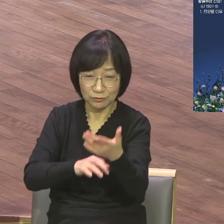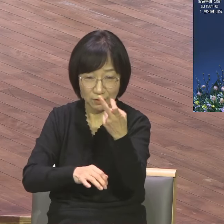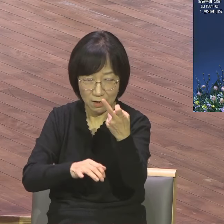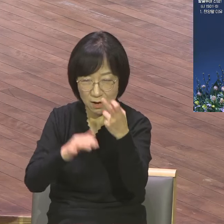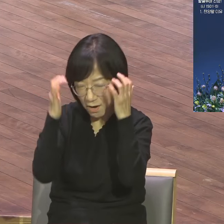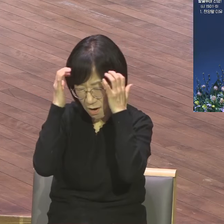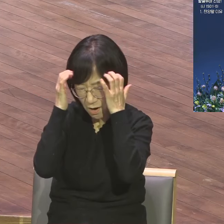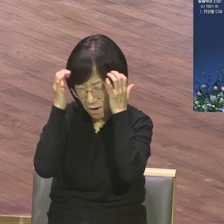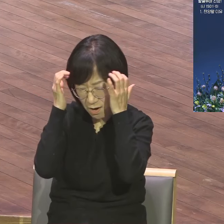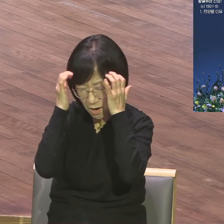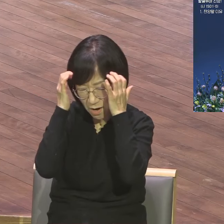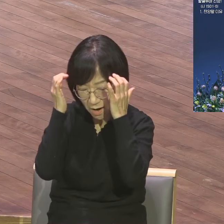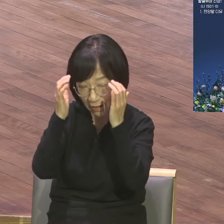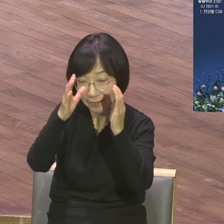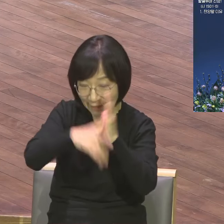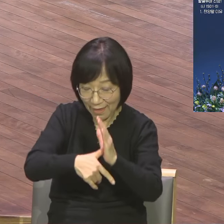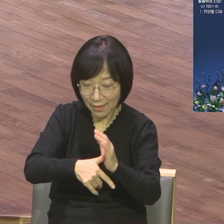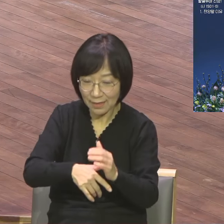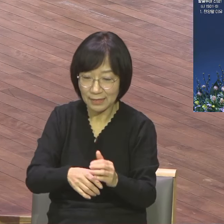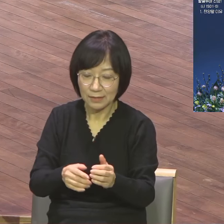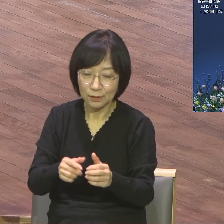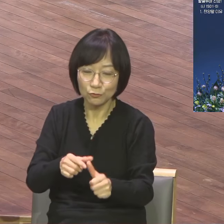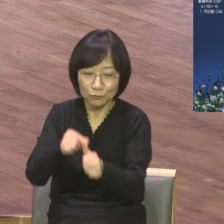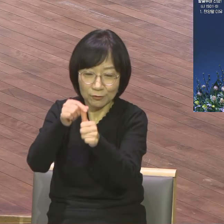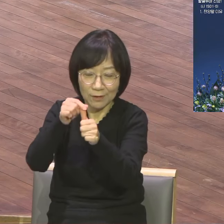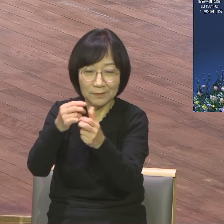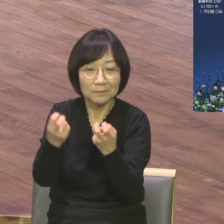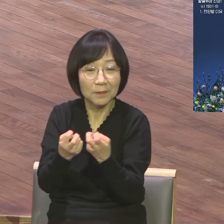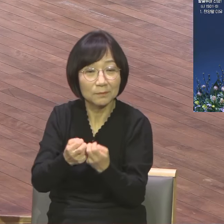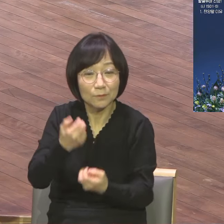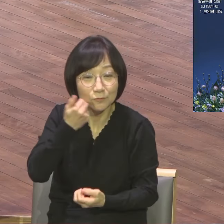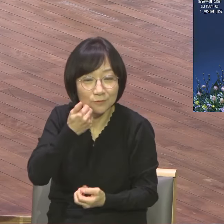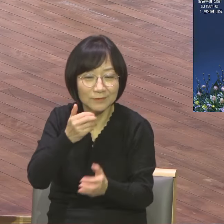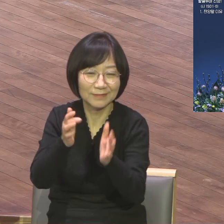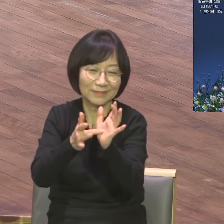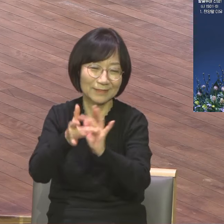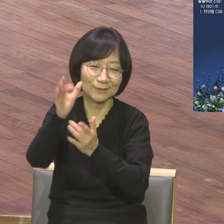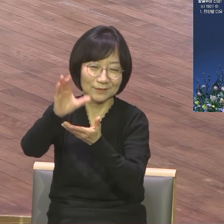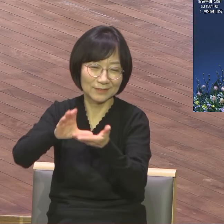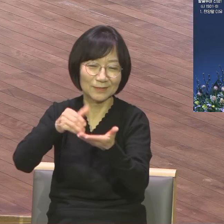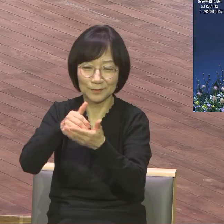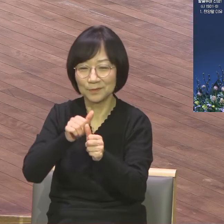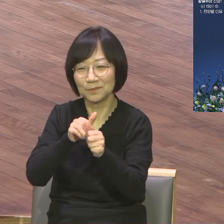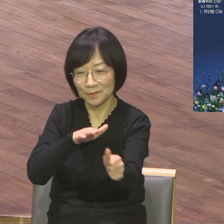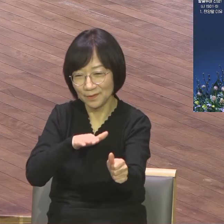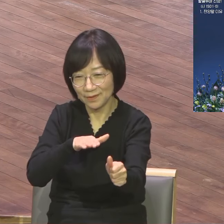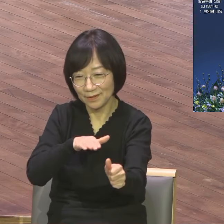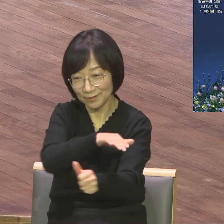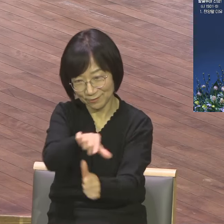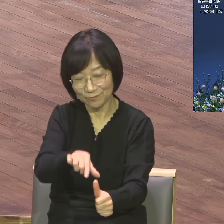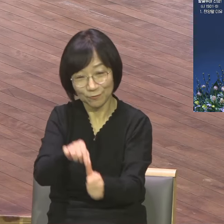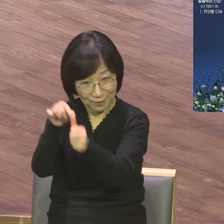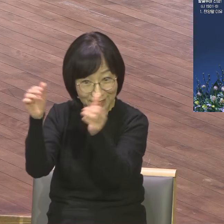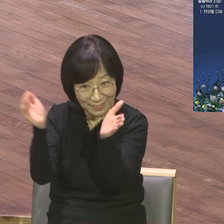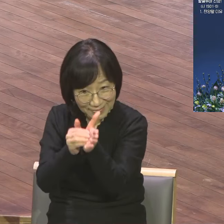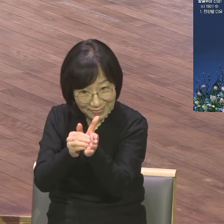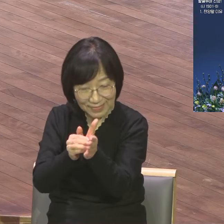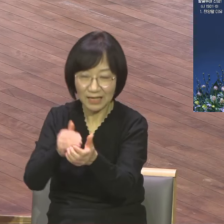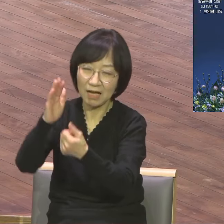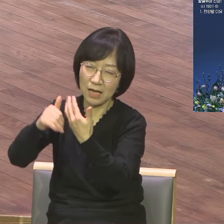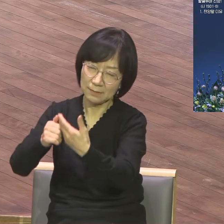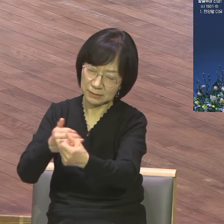유일한 구원의 길 대신 예수 그리스도를 보내사서 우리를 구원해 주신 하나님의 능하신